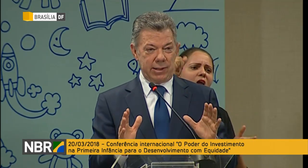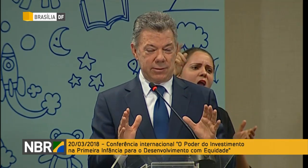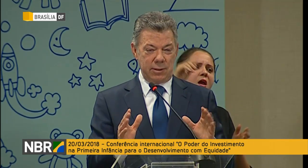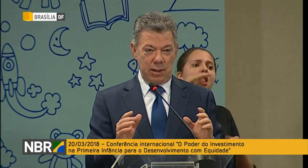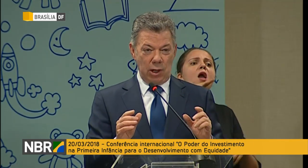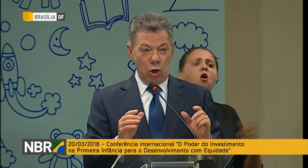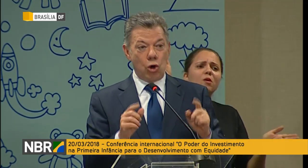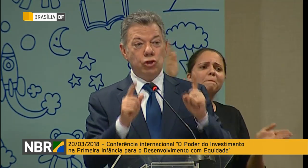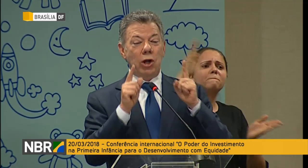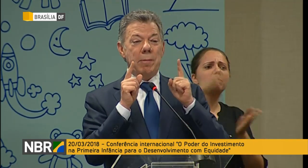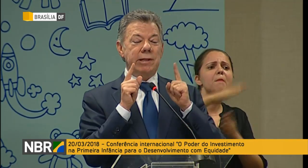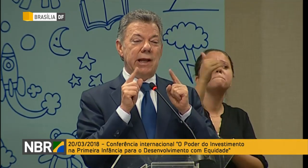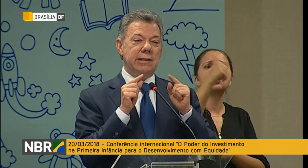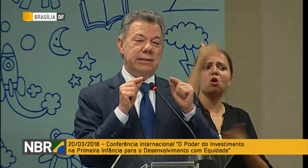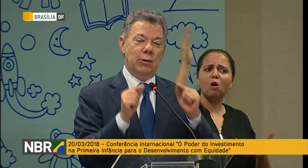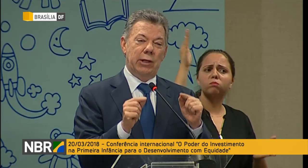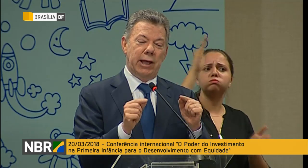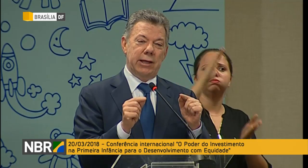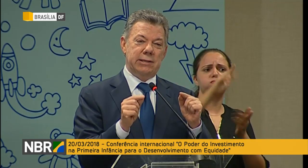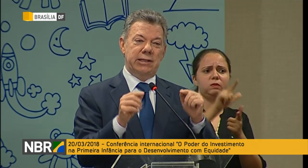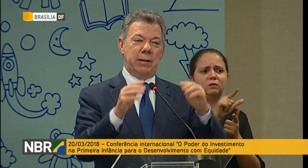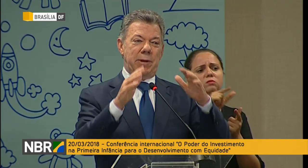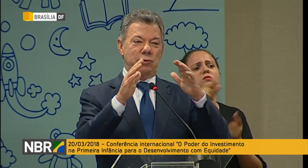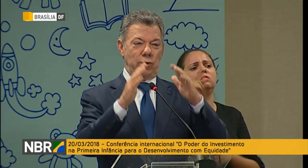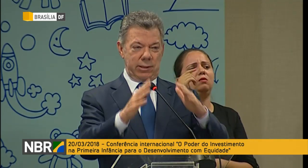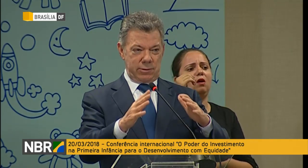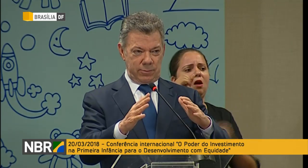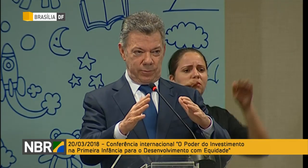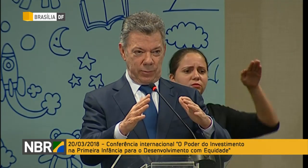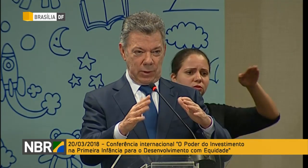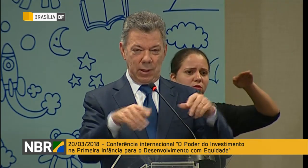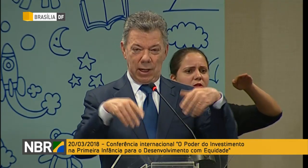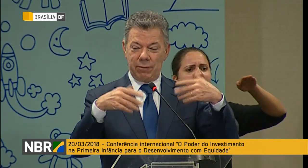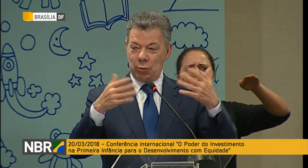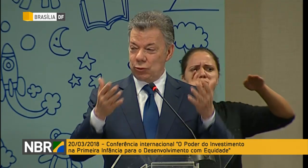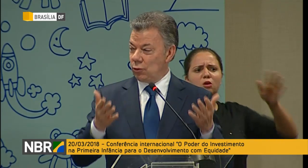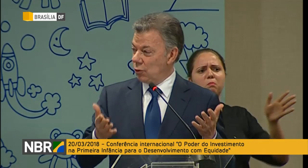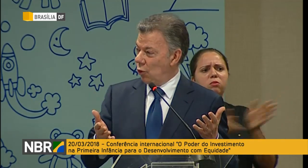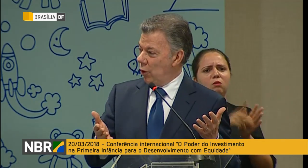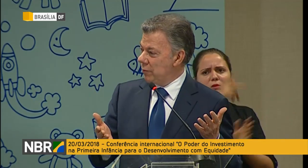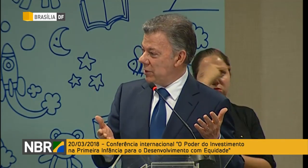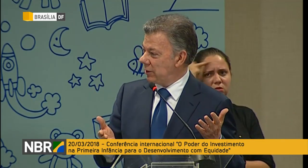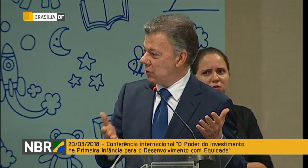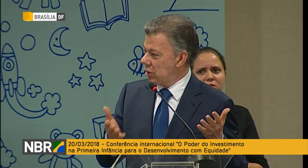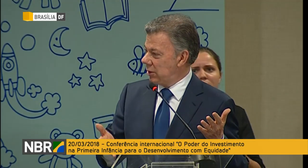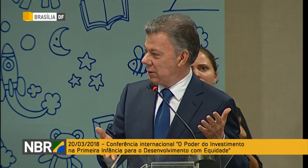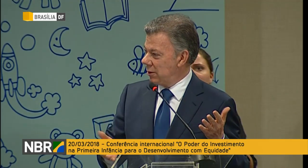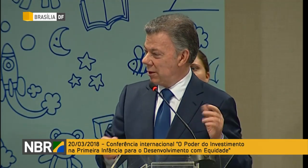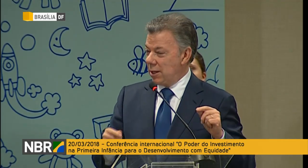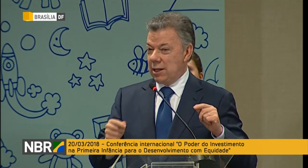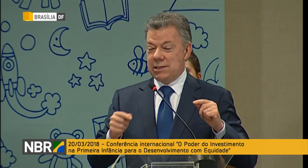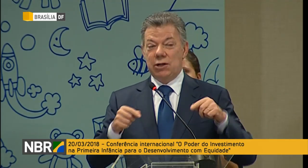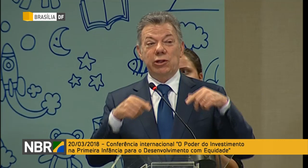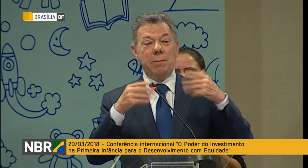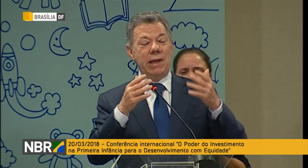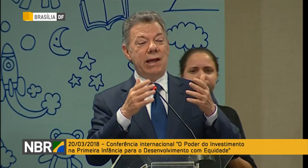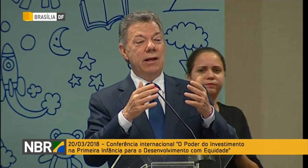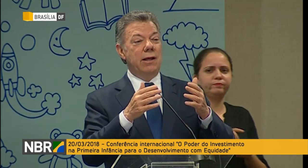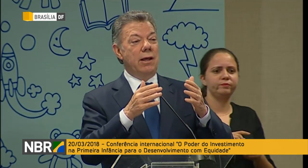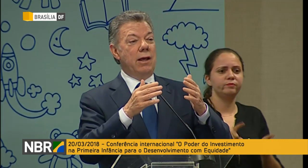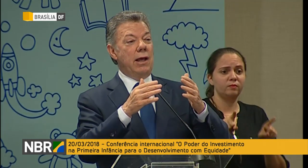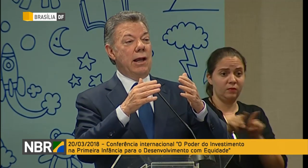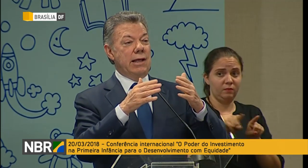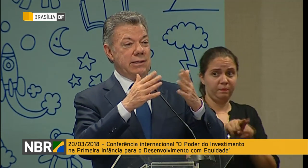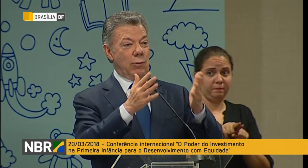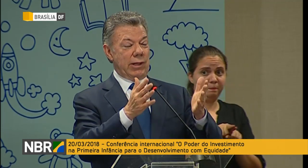reduzir ainda mais as suas desigualdades. Não somente as desigualdades entre as pessoas, o famoso coeficiente Gini,